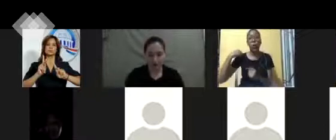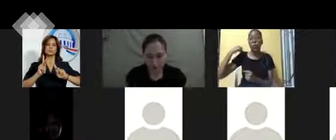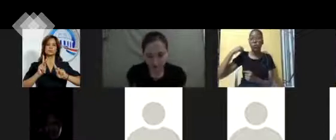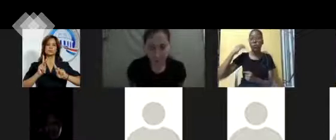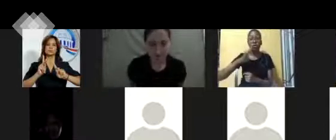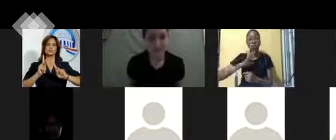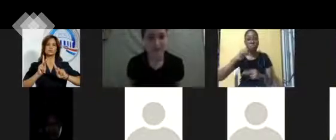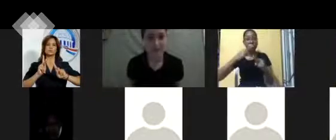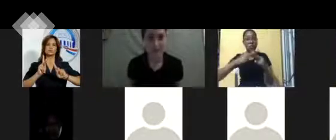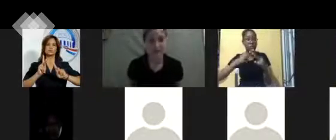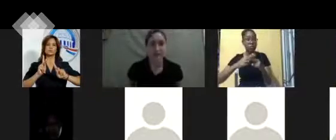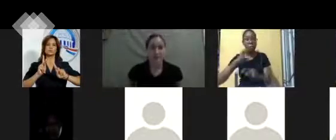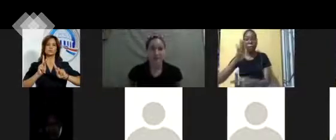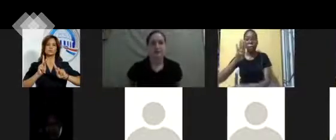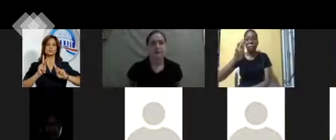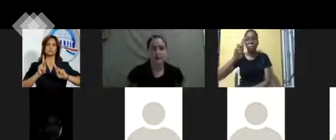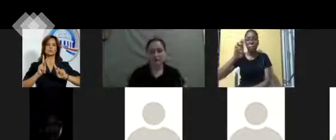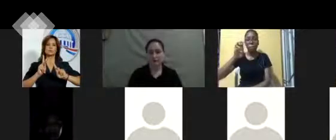Ay, perdón.